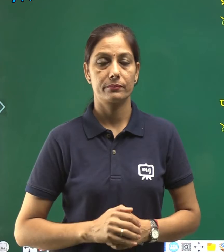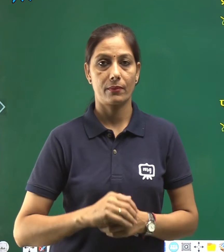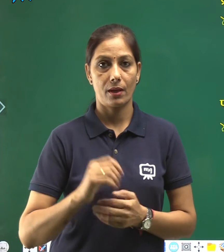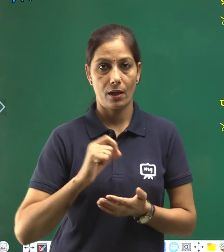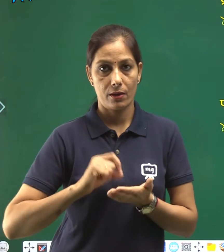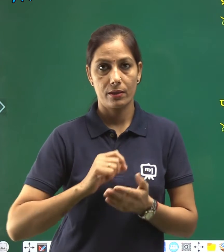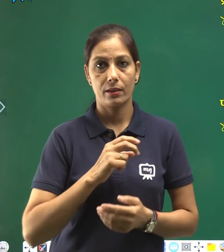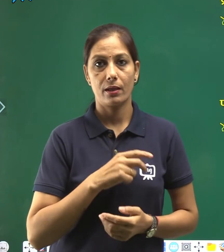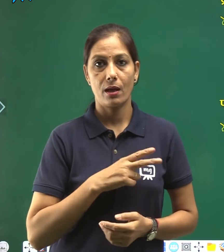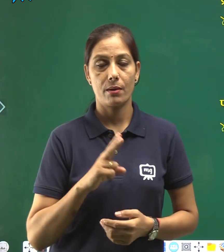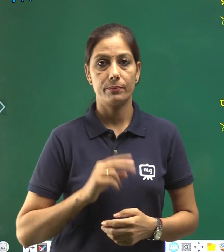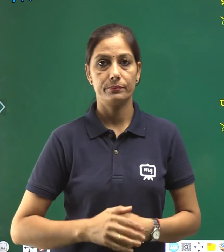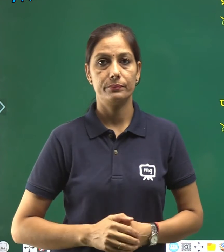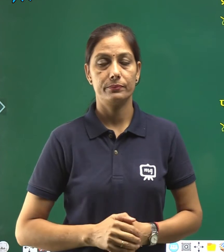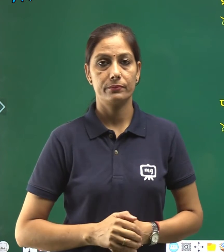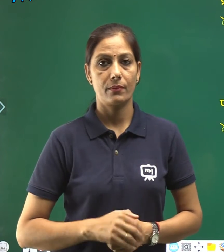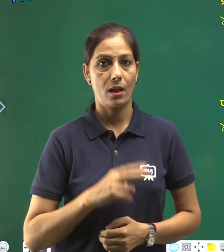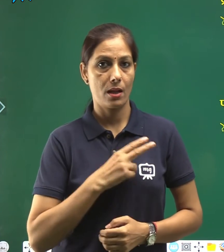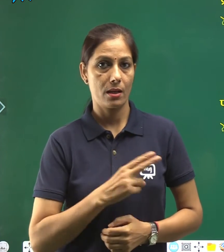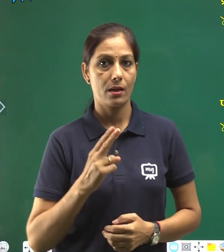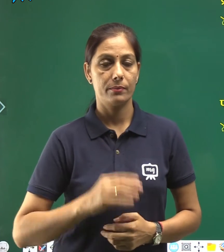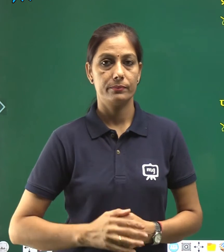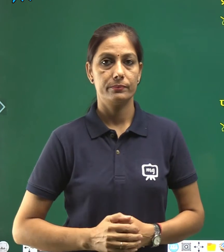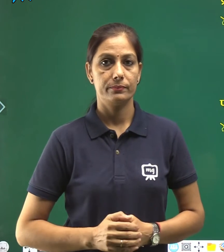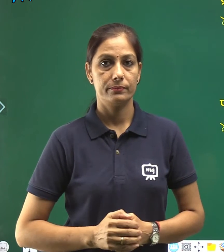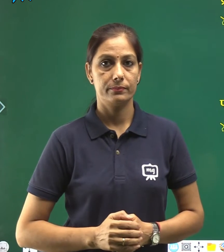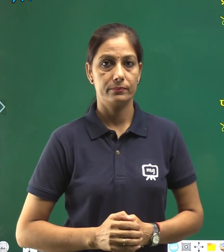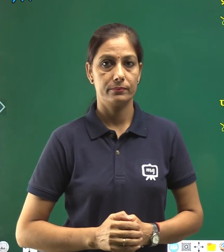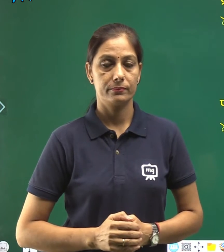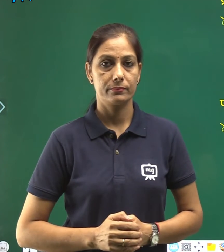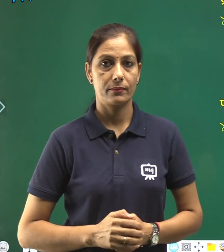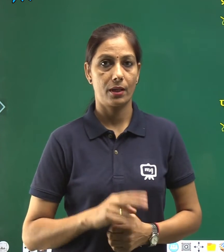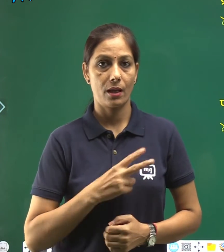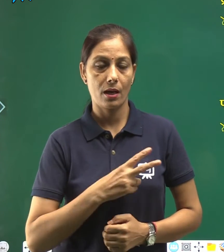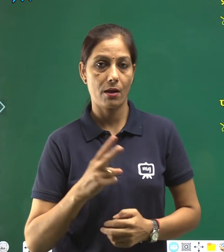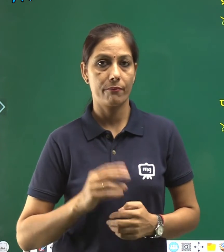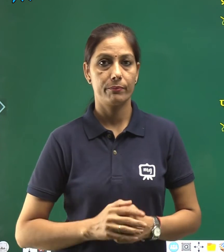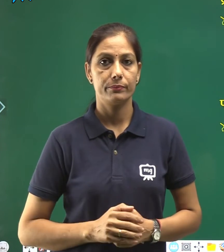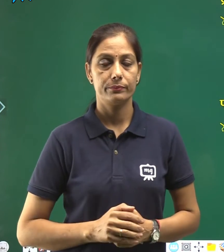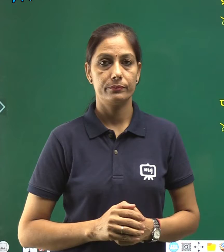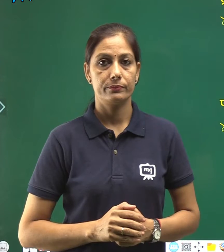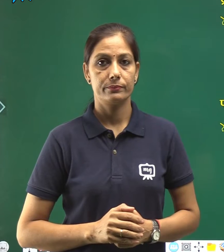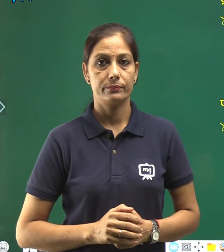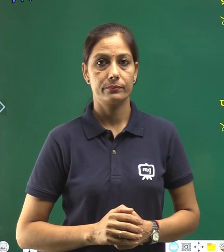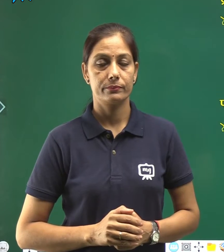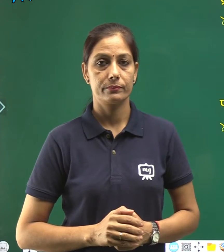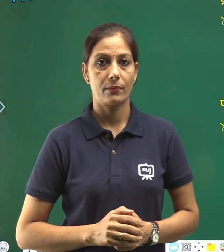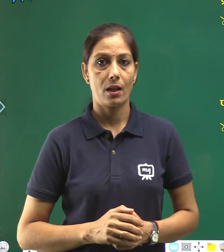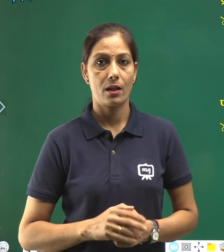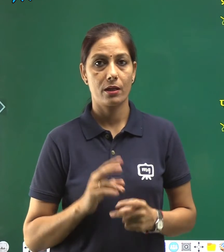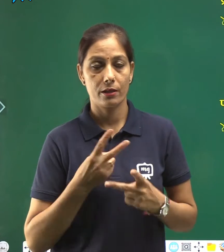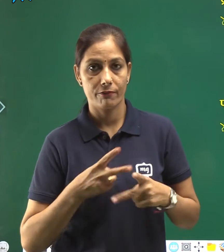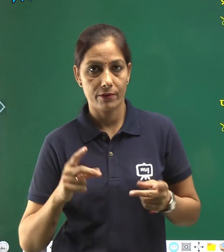धूप के धन, शिलापंख चमकीले, जन्म कैद, नई कविता